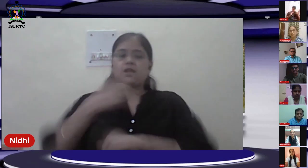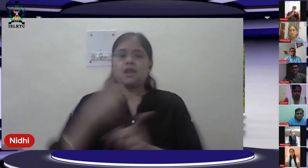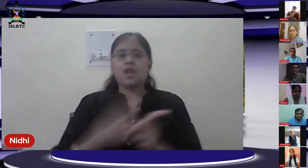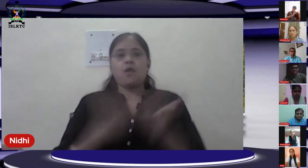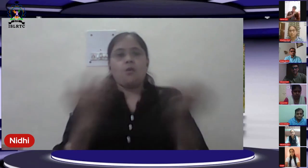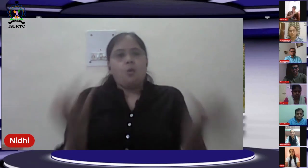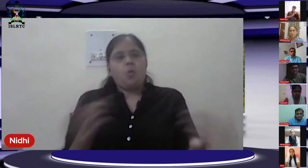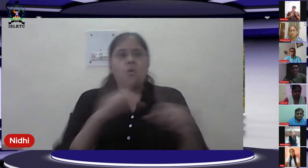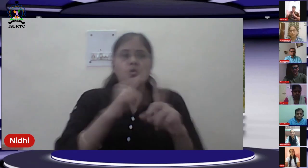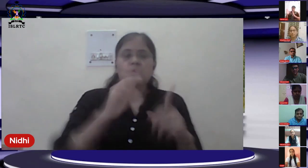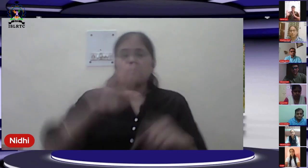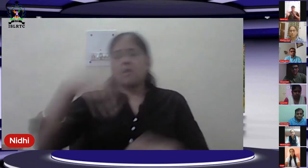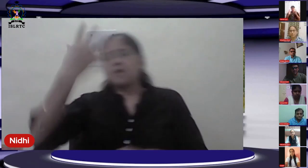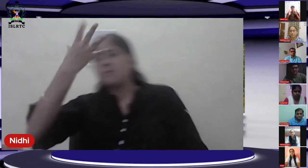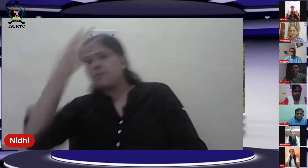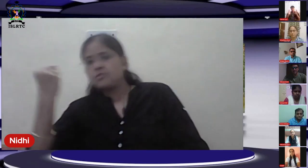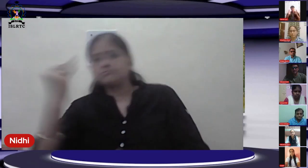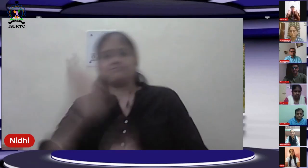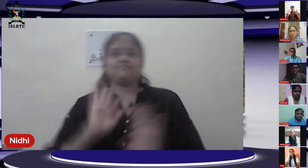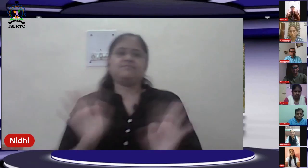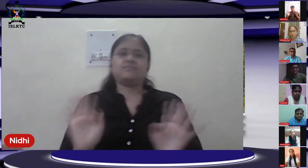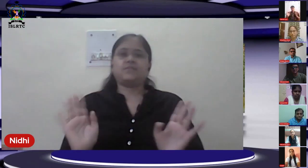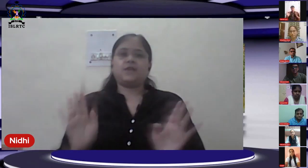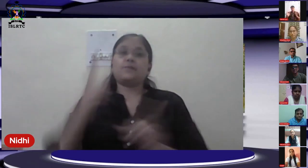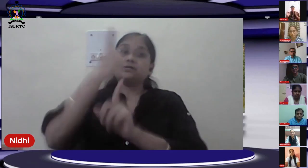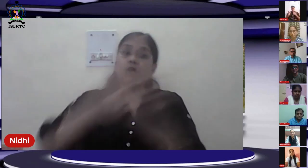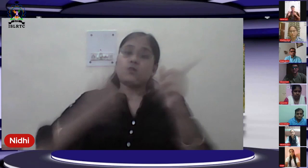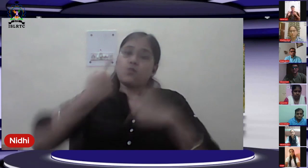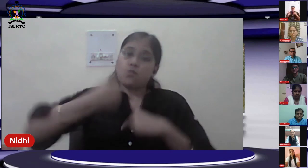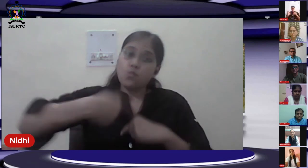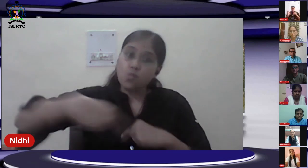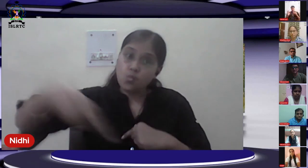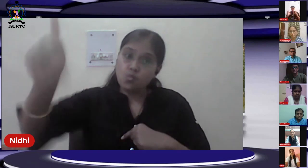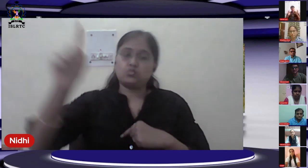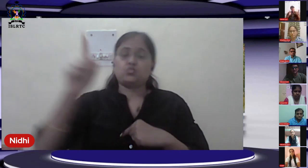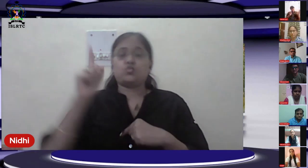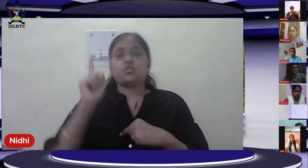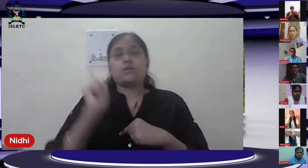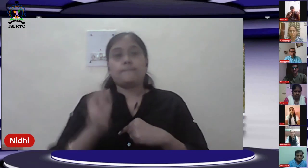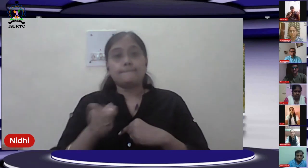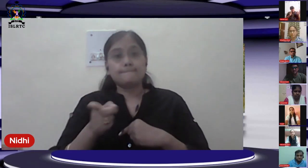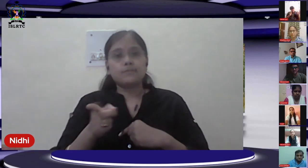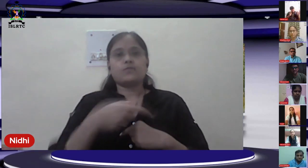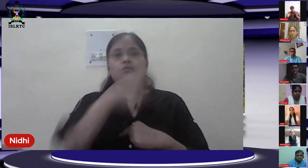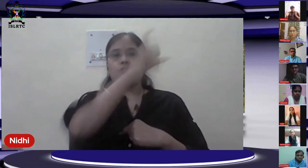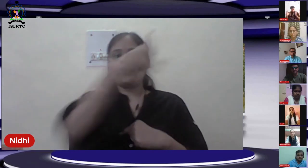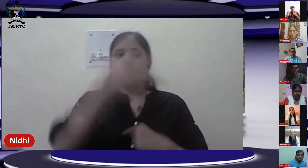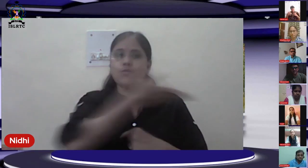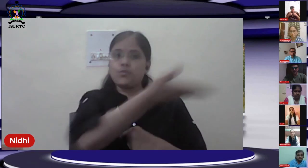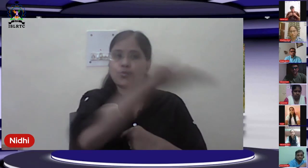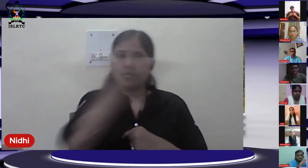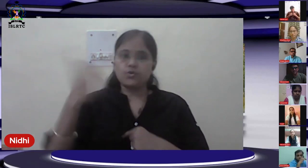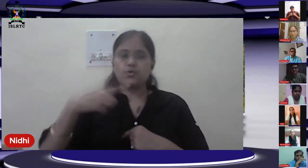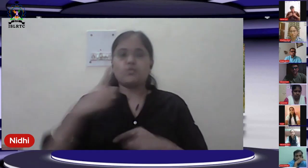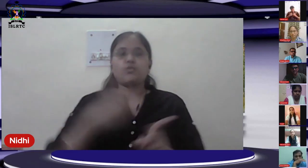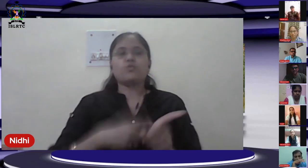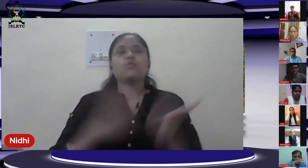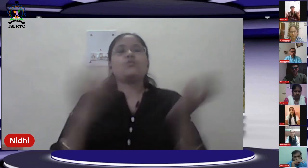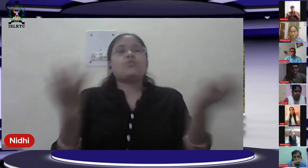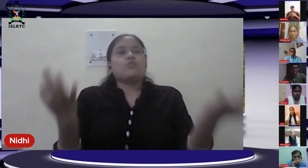हमको उसको पूरे साल मनाना है और सबको मनाना है, पूरे साल हमको इसको योगा करना है और सबको प्रचार प्रसार करना है इस